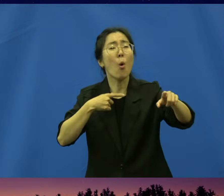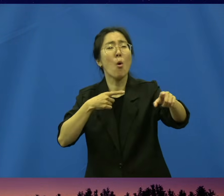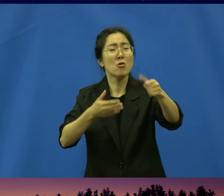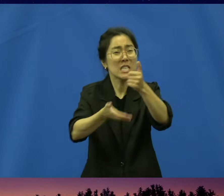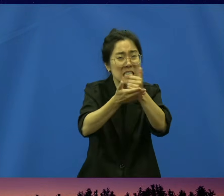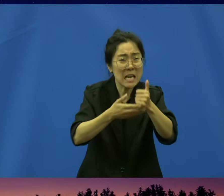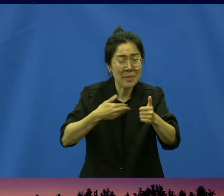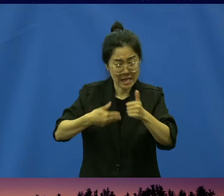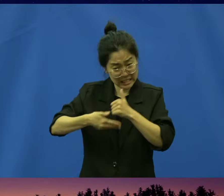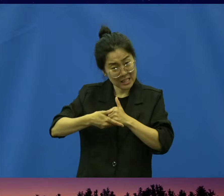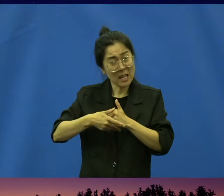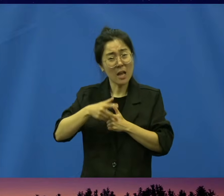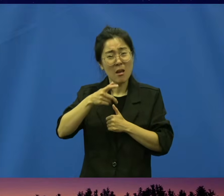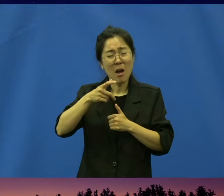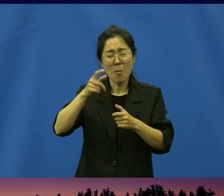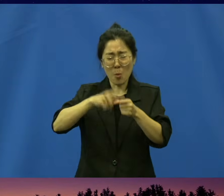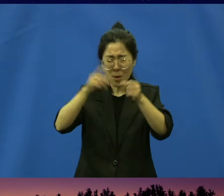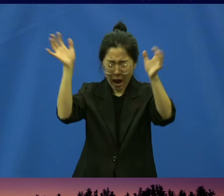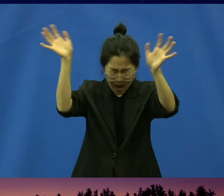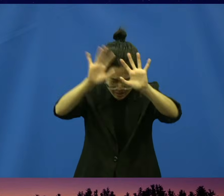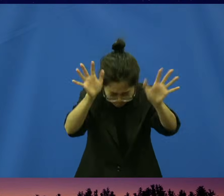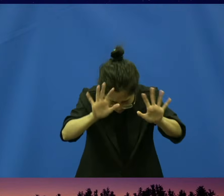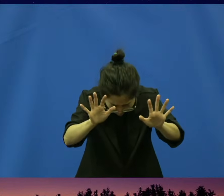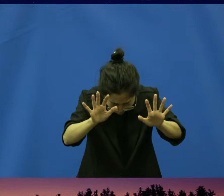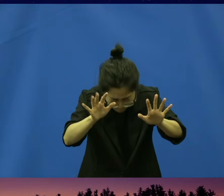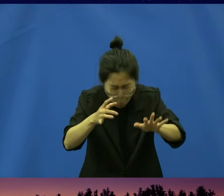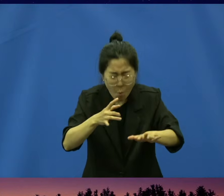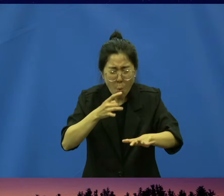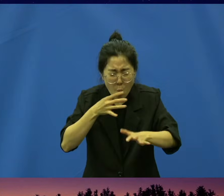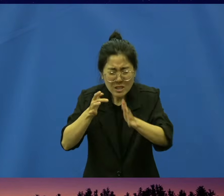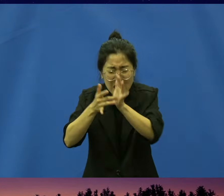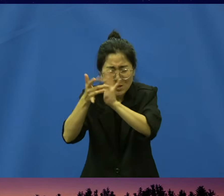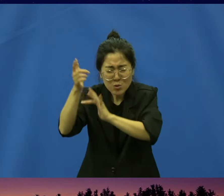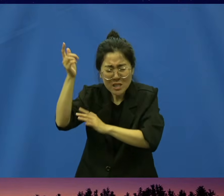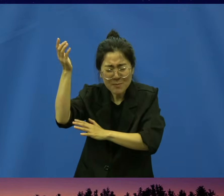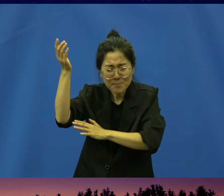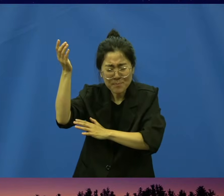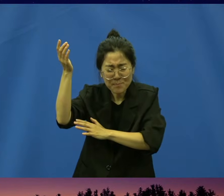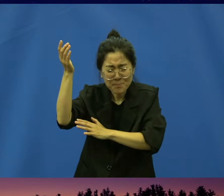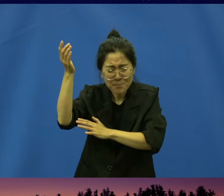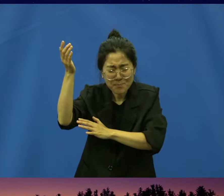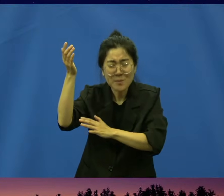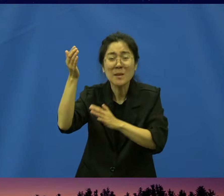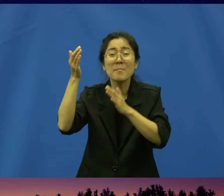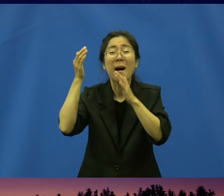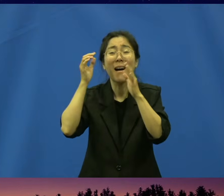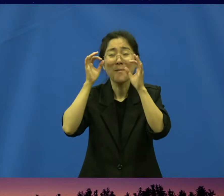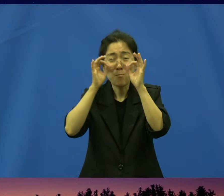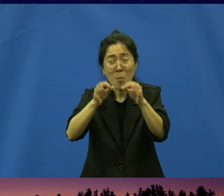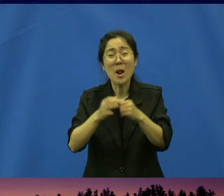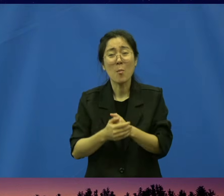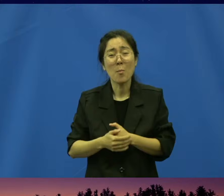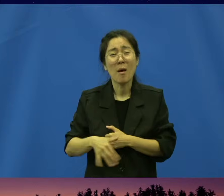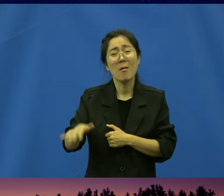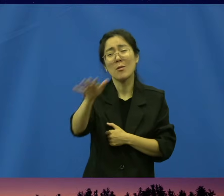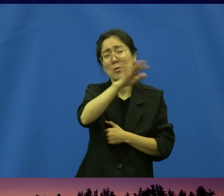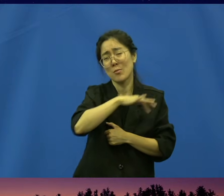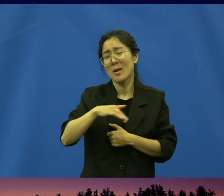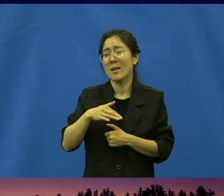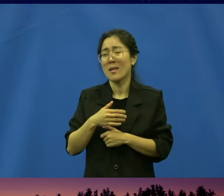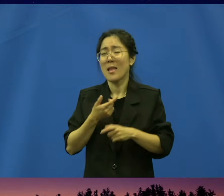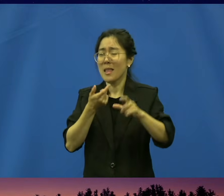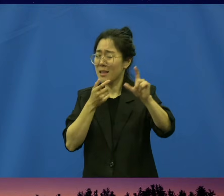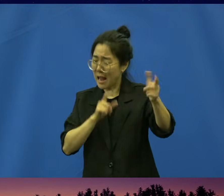가정도, 우리 부부도 다 가능한 것입니다. 내 생각과 내 관점으로 상대를 판단하지 않고 나와 좀